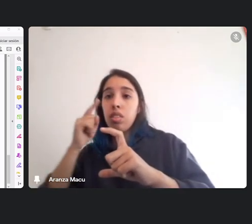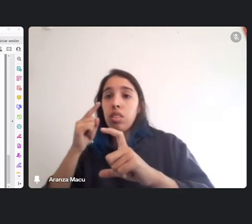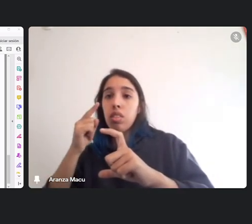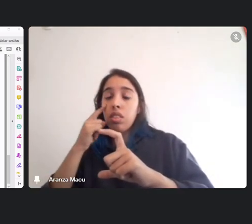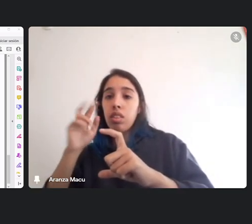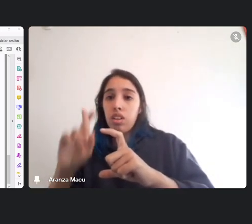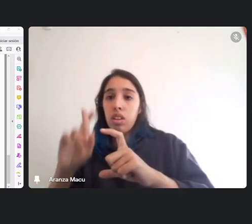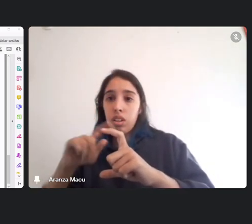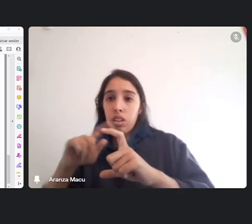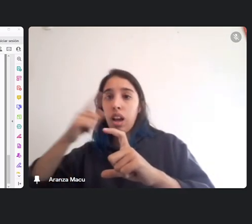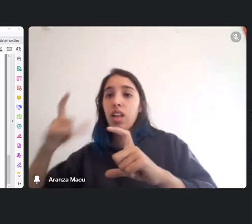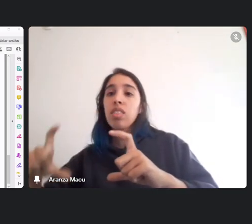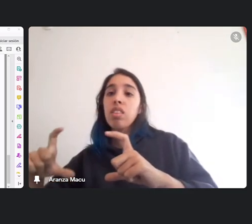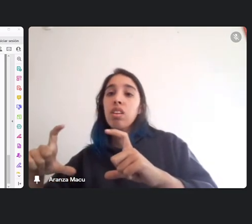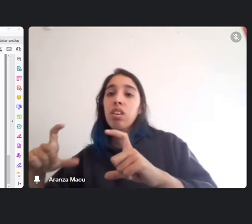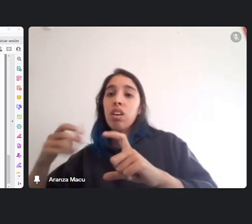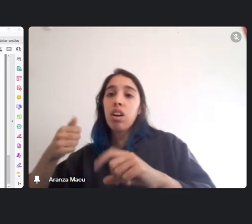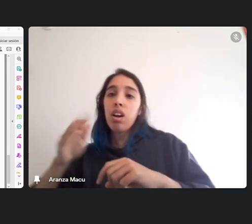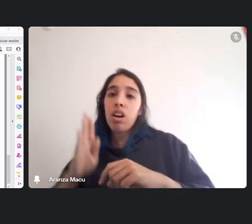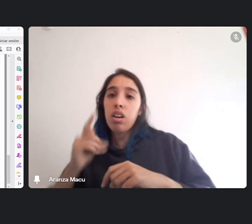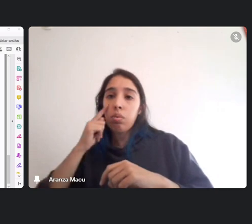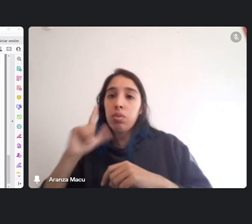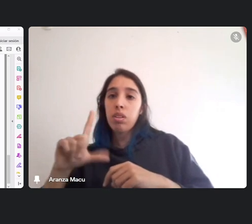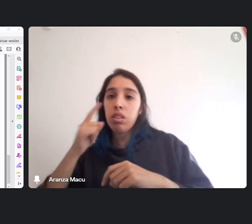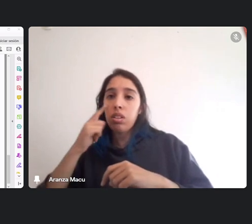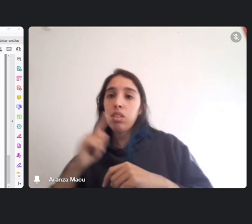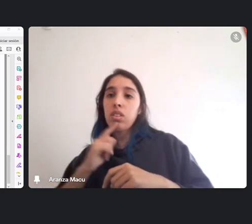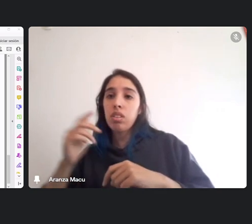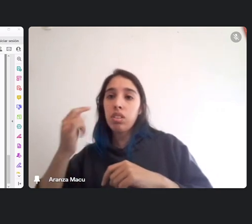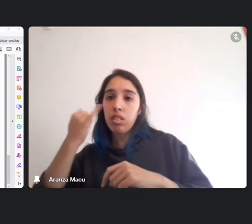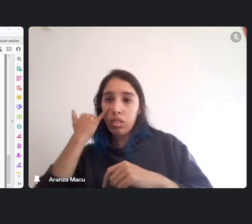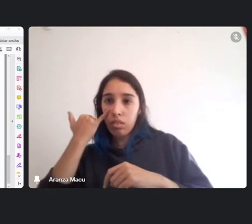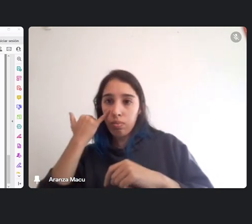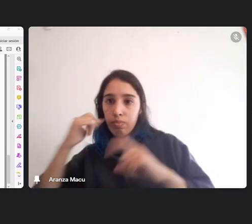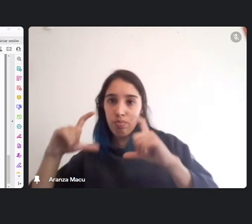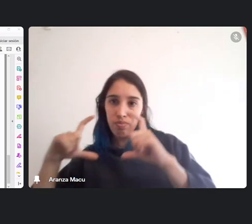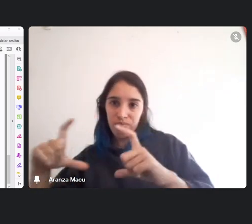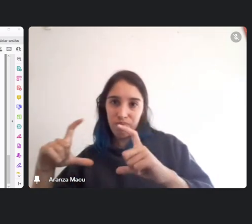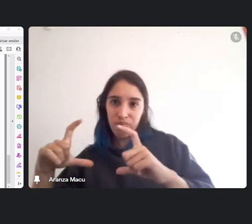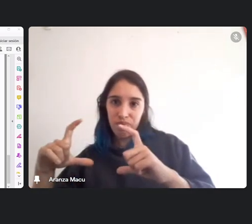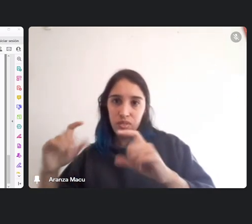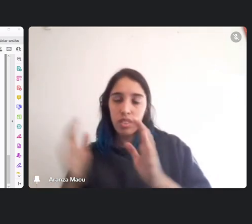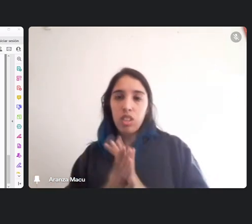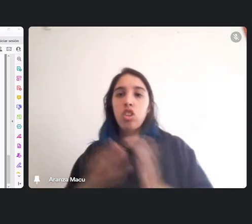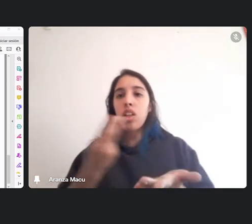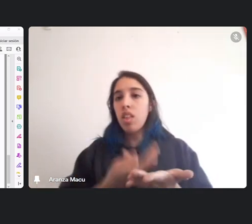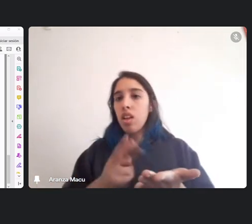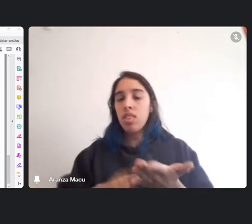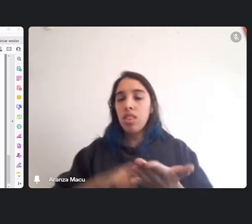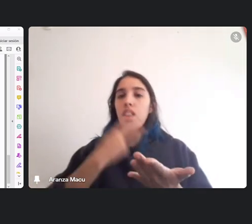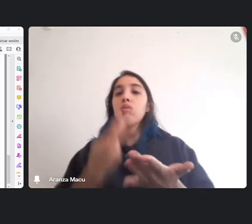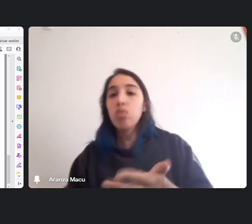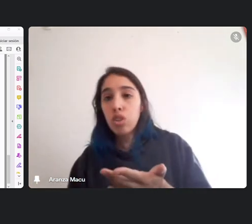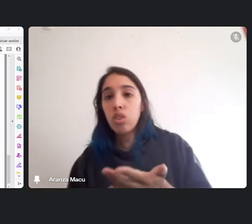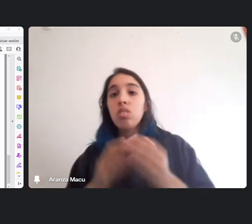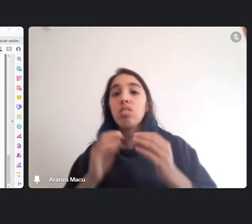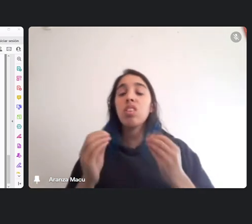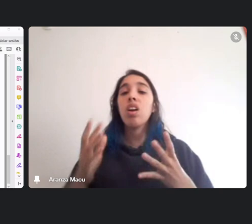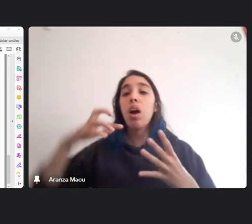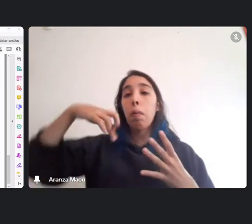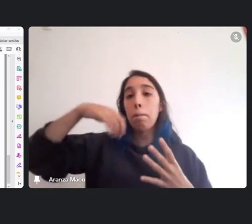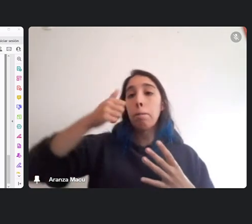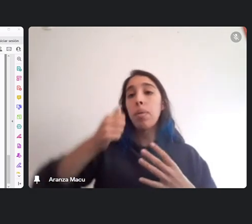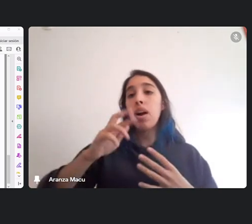Ability. Ability, ¿sí? Entonces, para incrementar su habilidad, y ahora dejamos